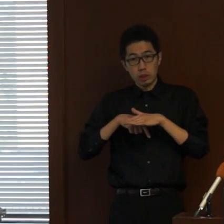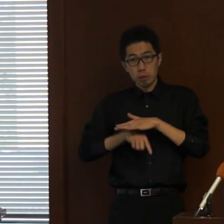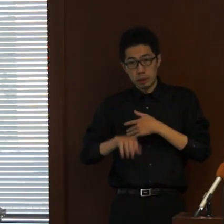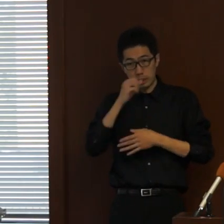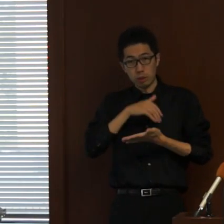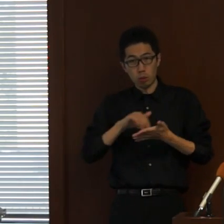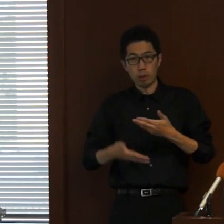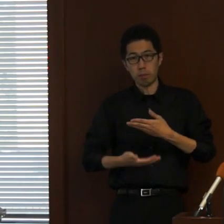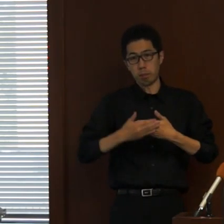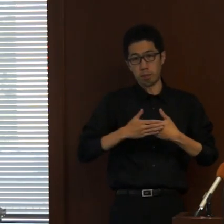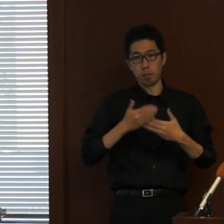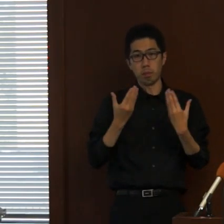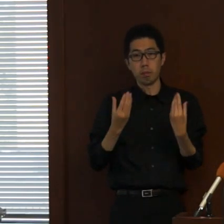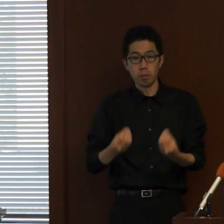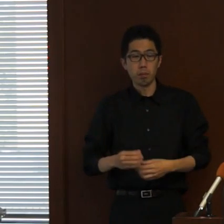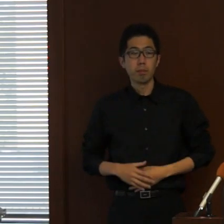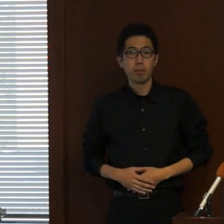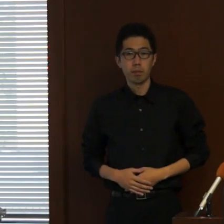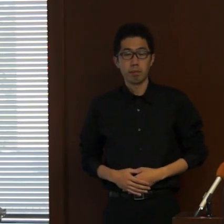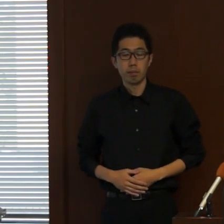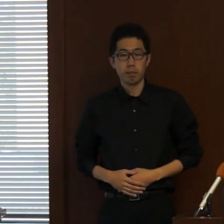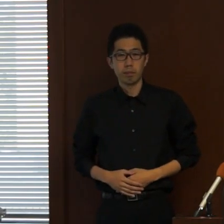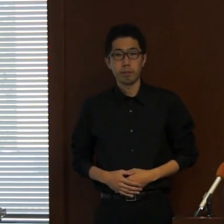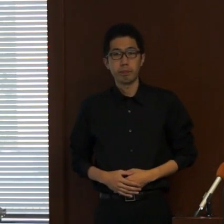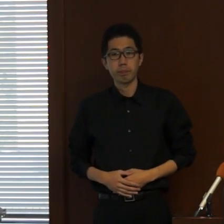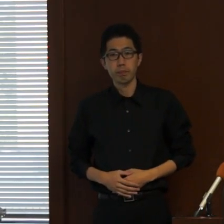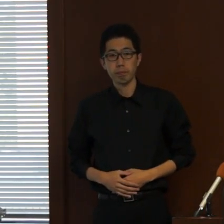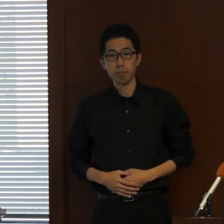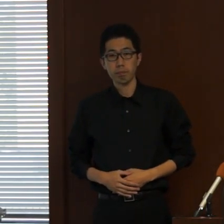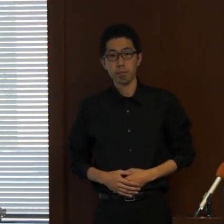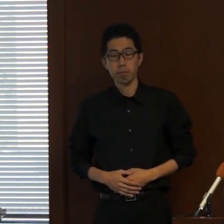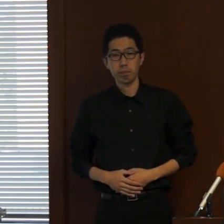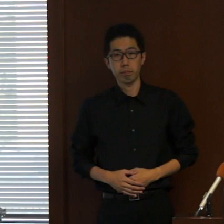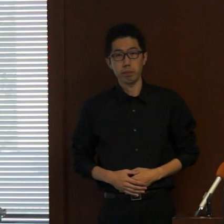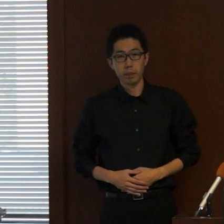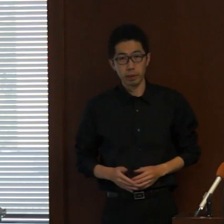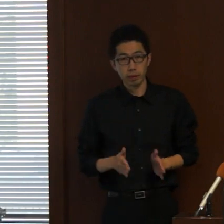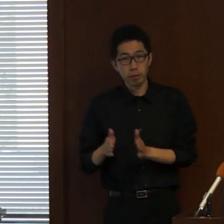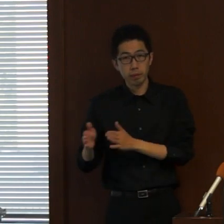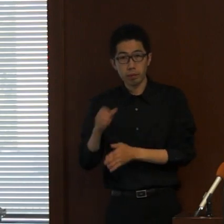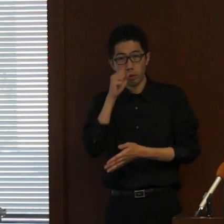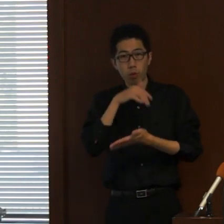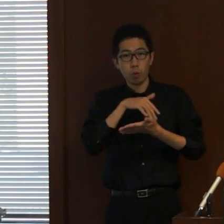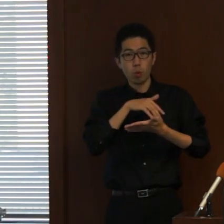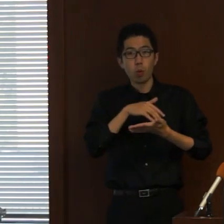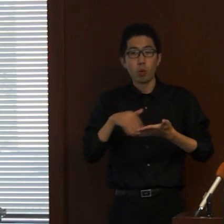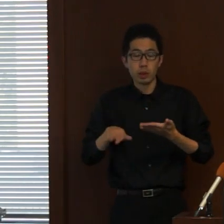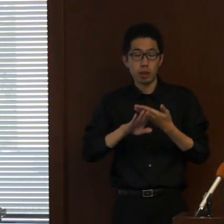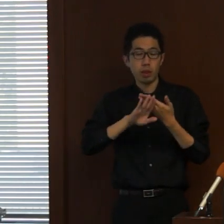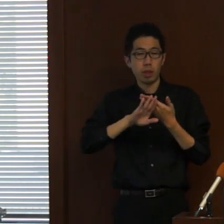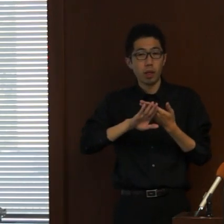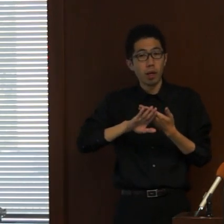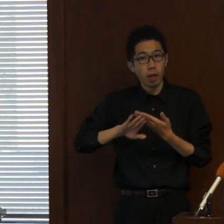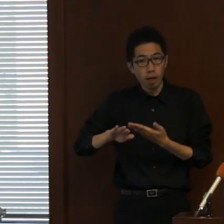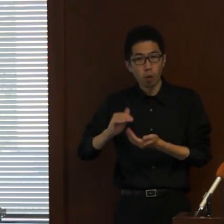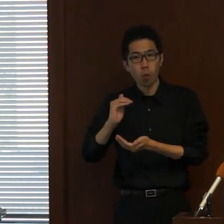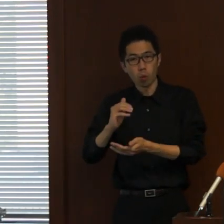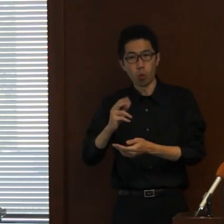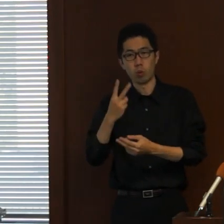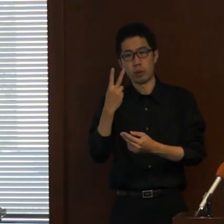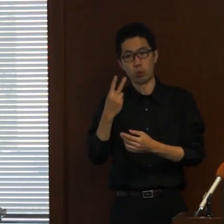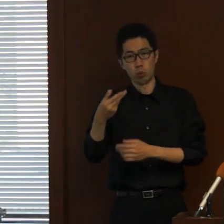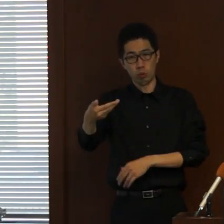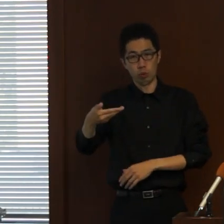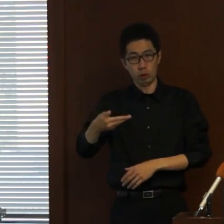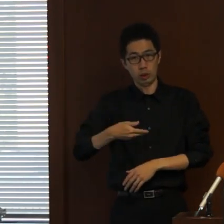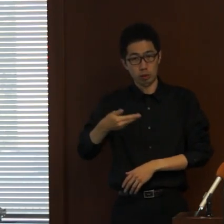ただきます。 ありがとうございます。すみません、予算外の件で2点お尋ねします。知事冒